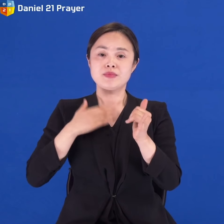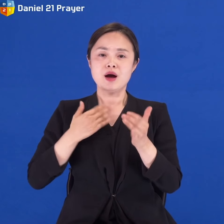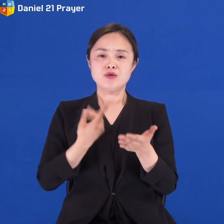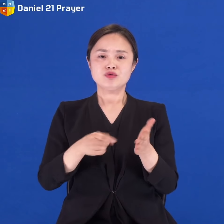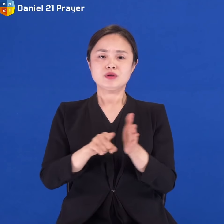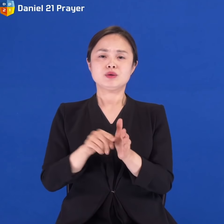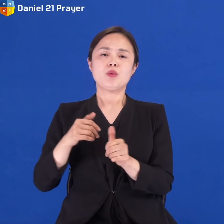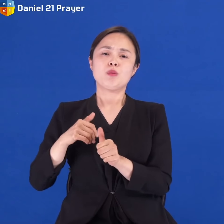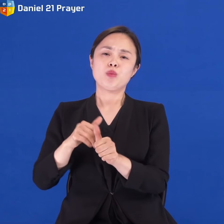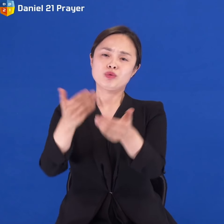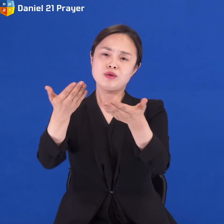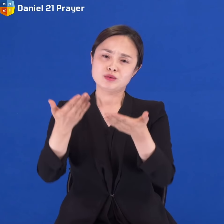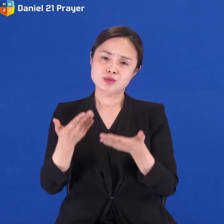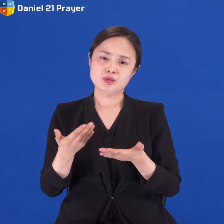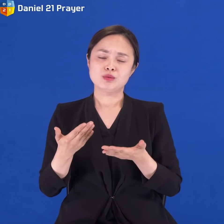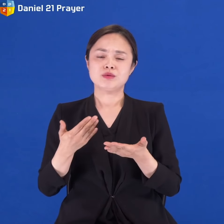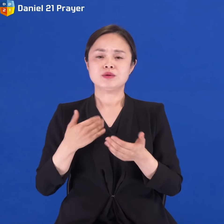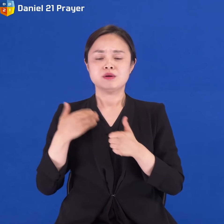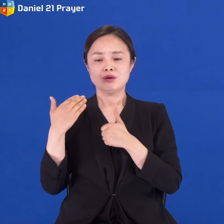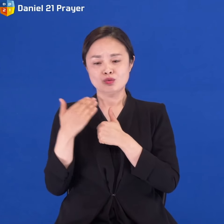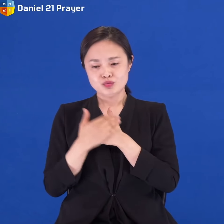저를 위로해 주셨습니다.